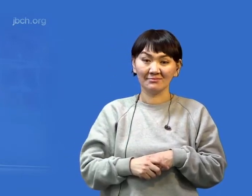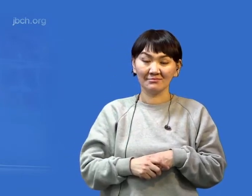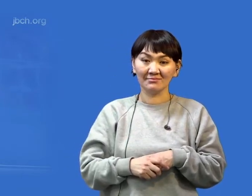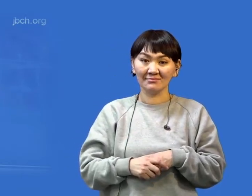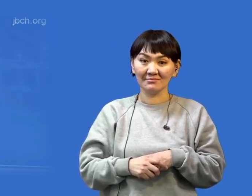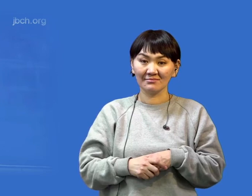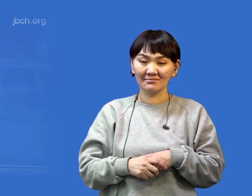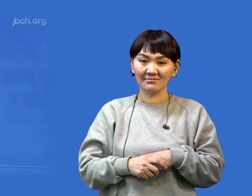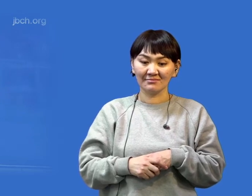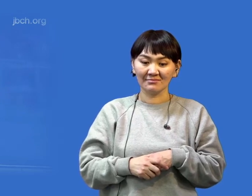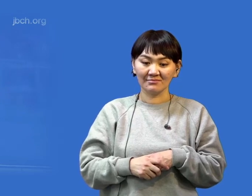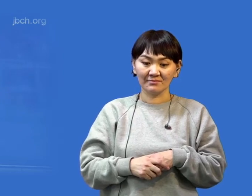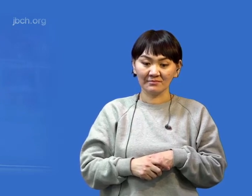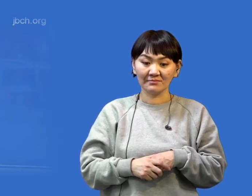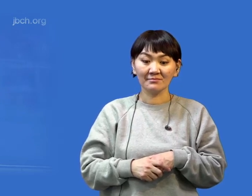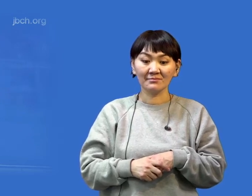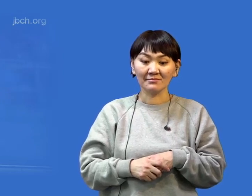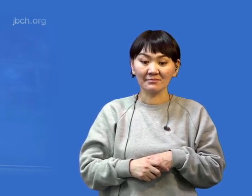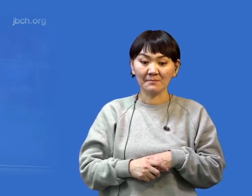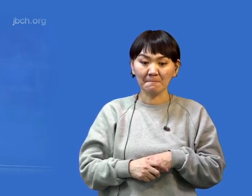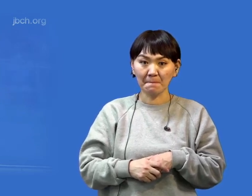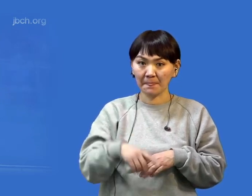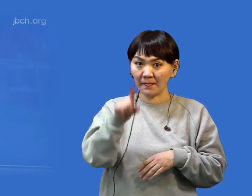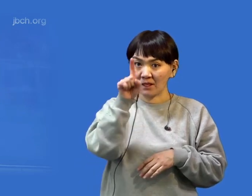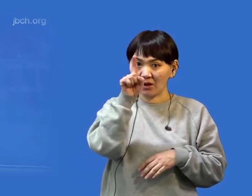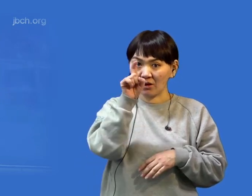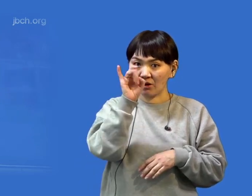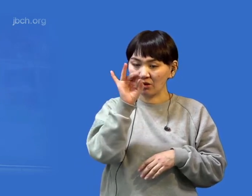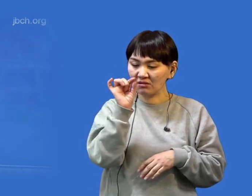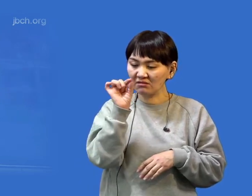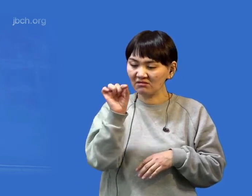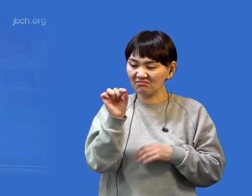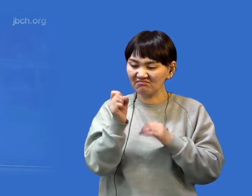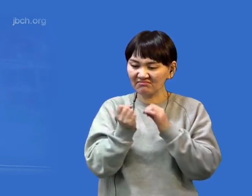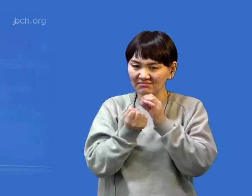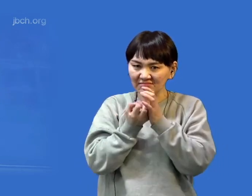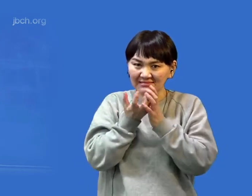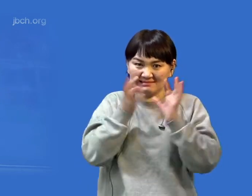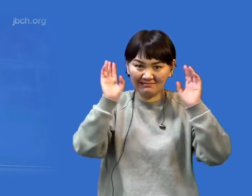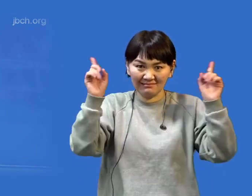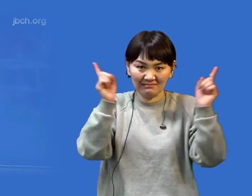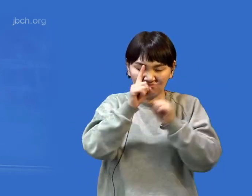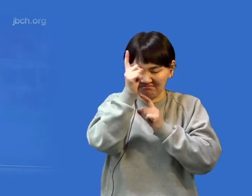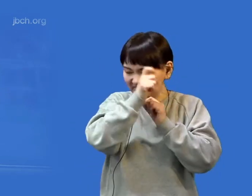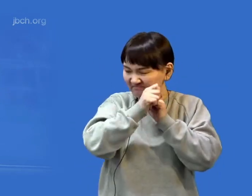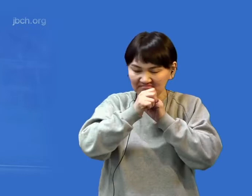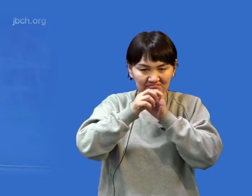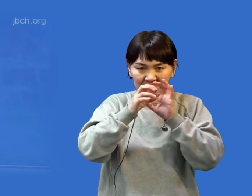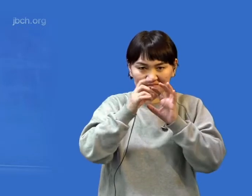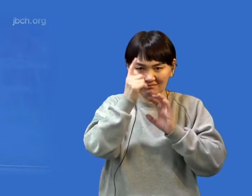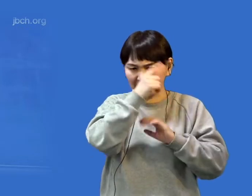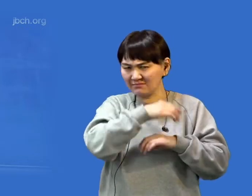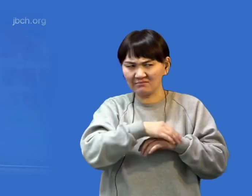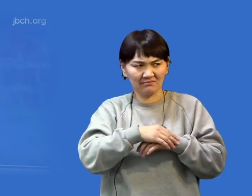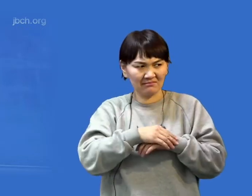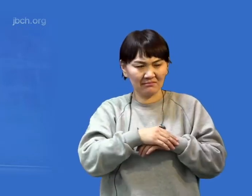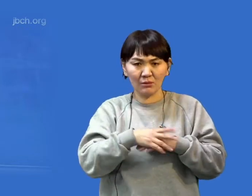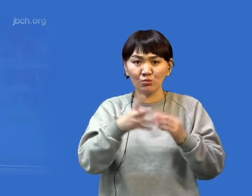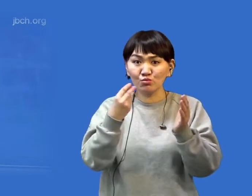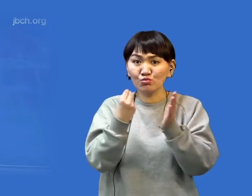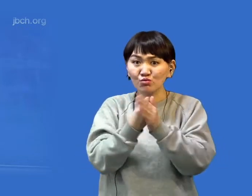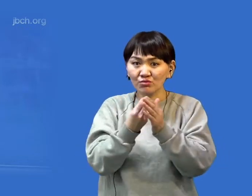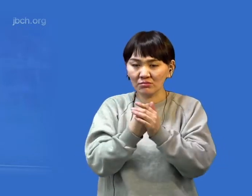Тэр бүр хор зүгээр ингээл урсан гарч ирэх юм. Тэр бүр нэг амтын шиг